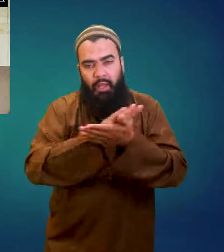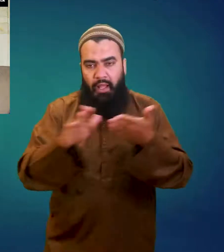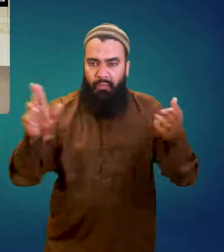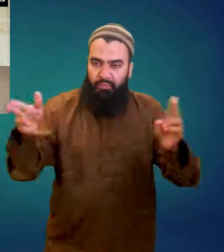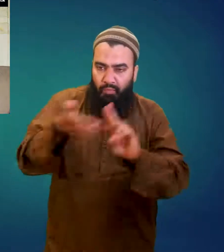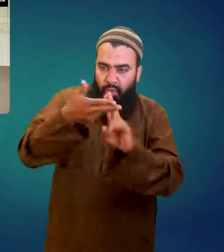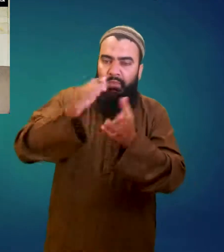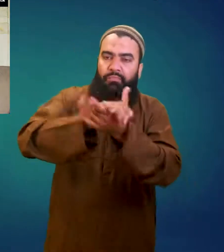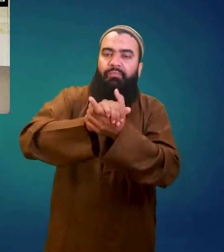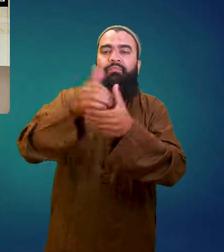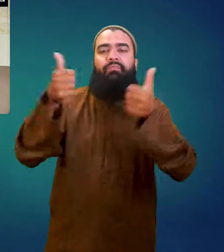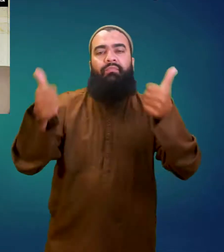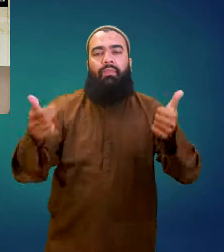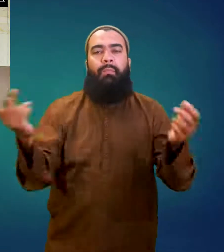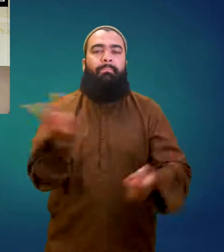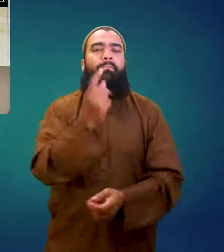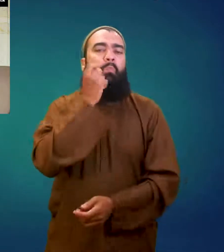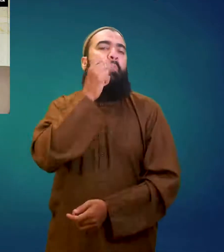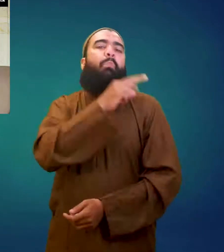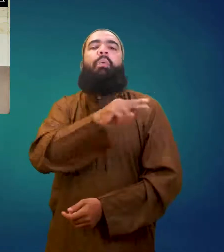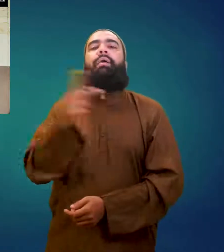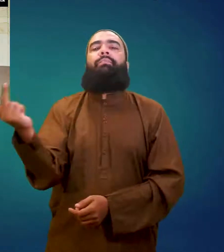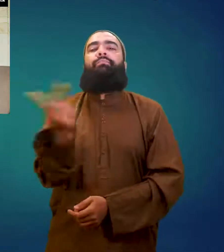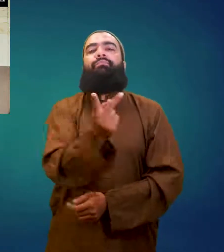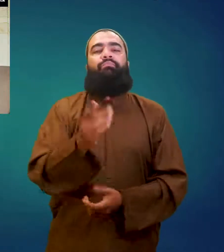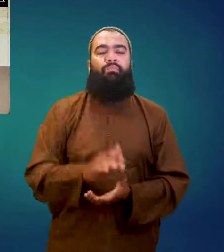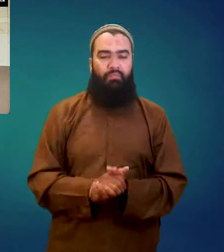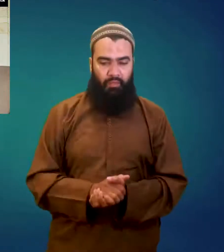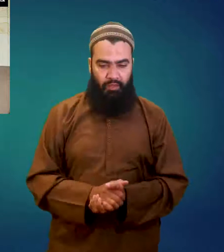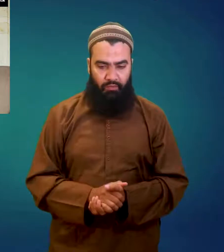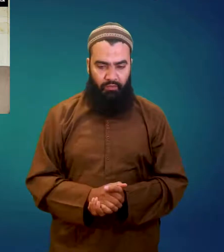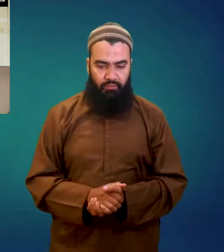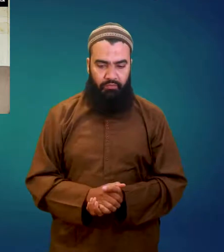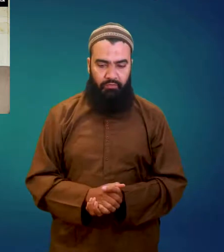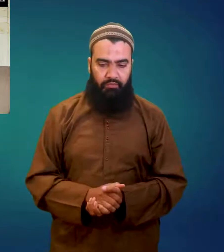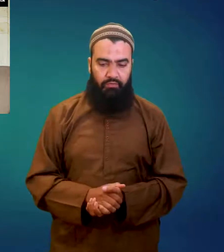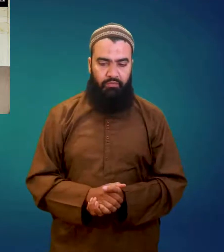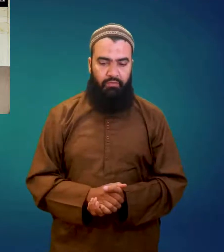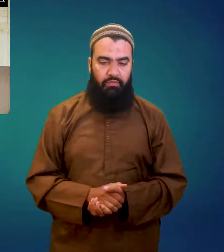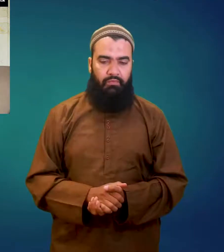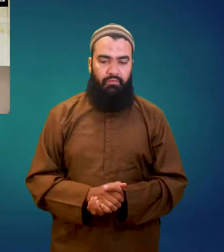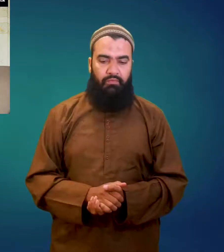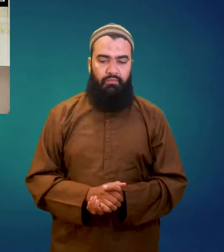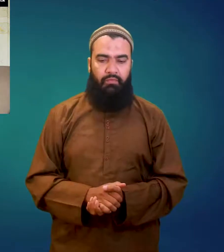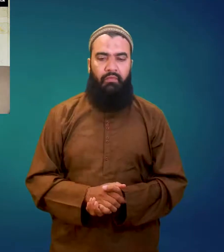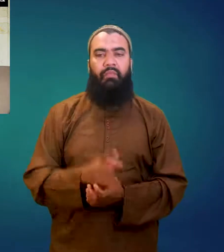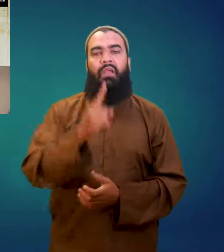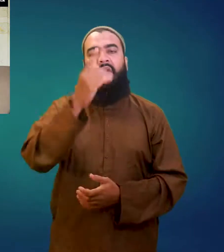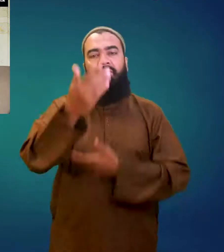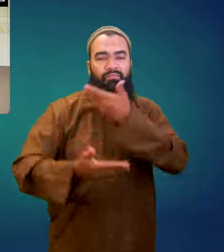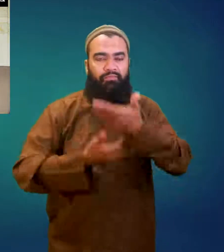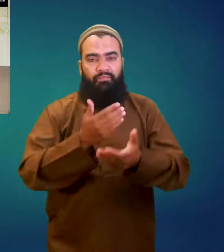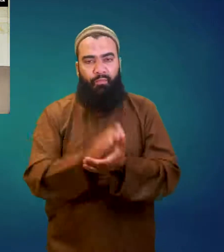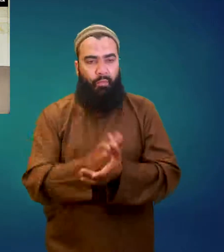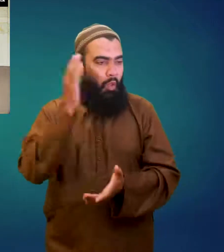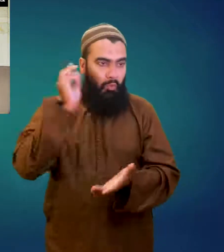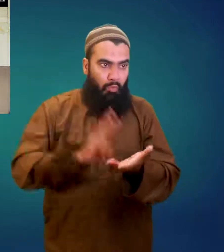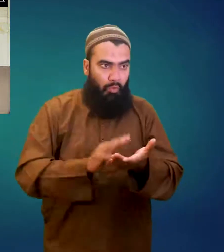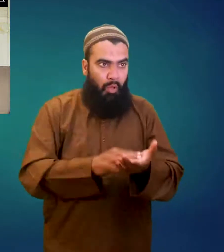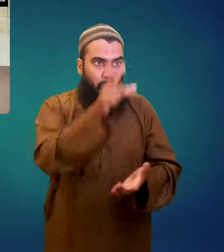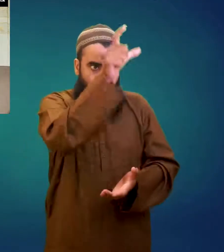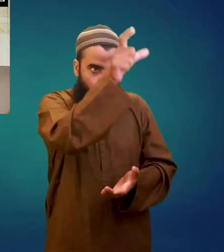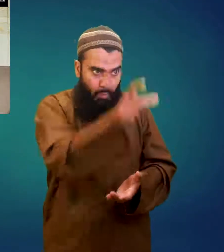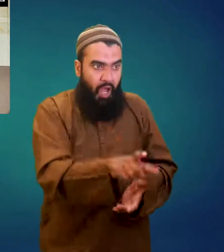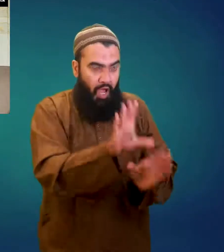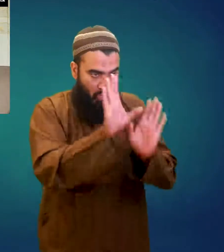رکوع نمبر 14 آیت نمبر 11، یا ایھا الذین آمنوا لا یسخر قوم من قوم، اہل ایمان کو